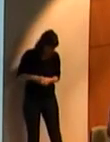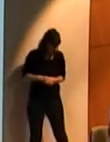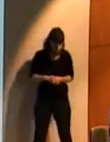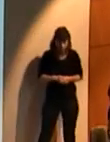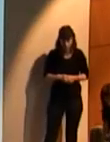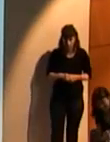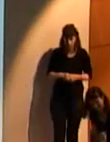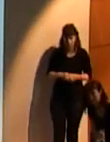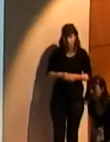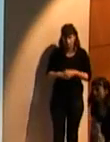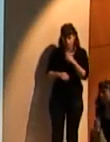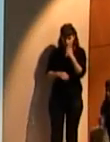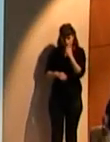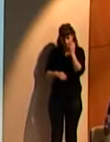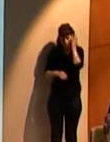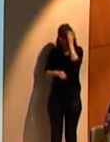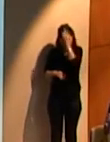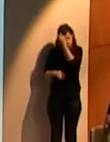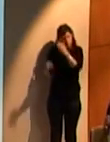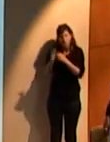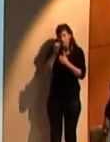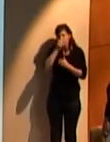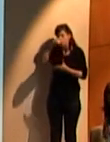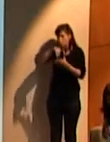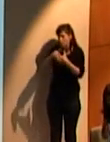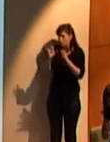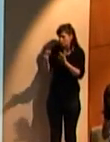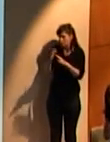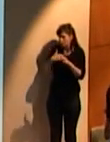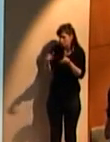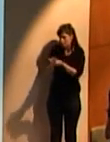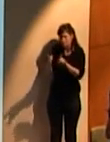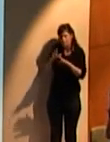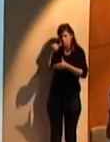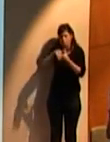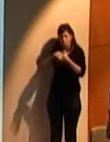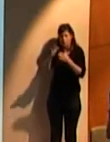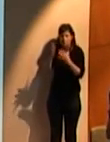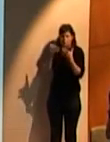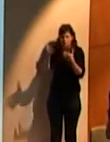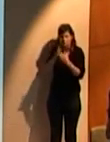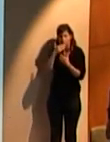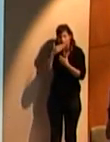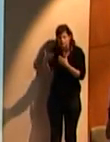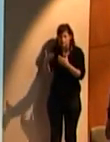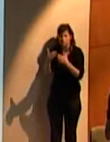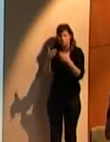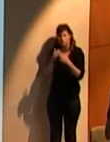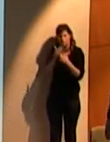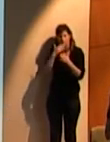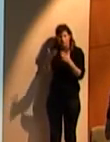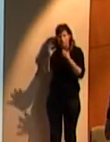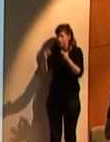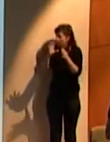bonsoir. Alors nous aussi, on avait quelques remerciements rapides à faire quand même dans le cadre de ces rencontres Ville Handicap.